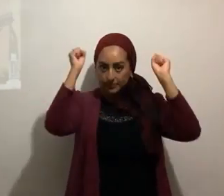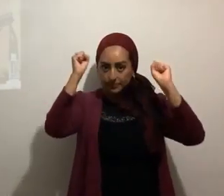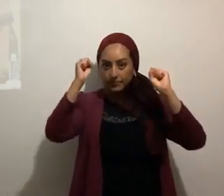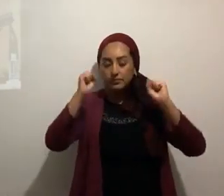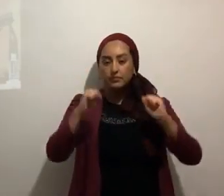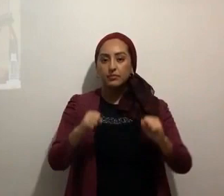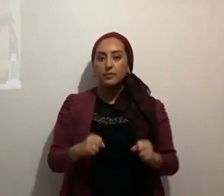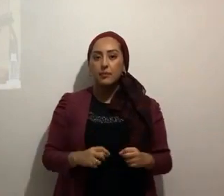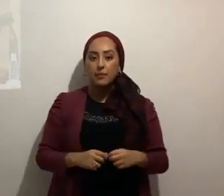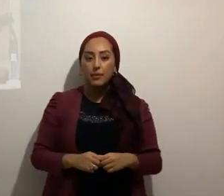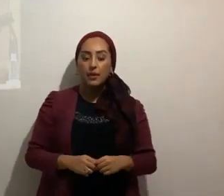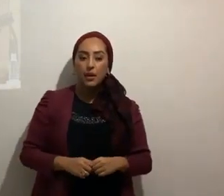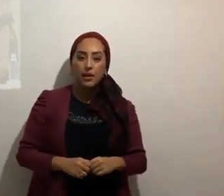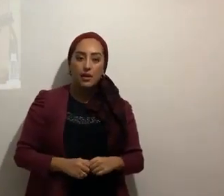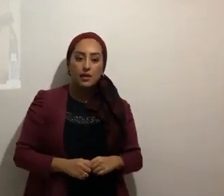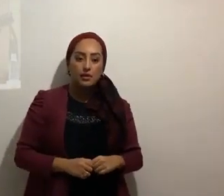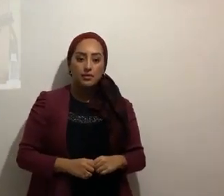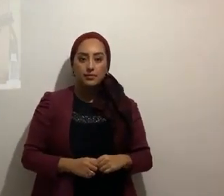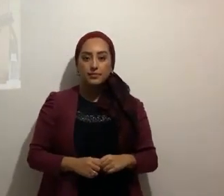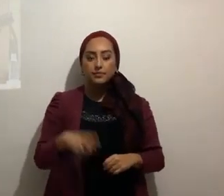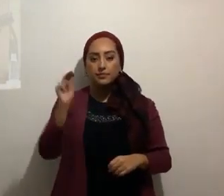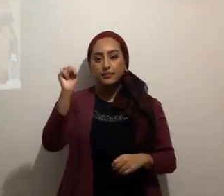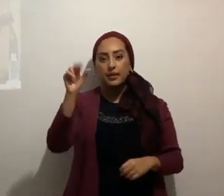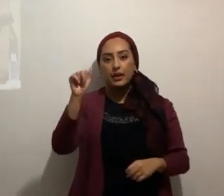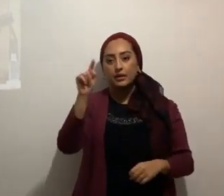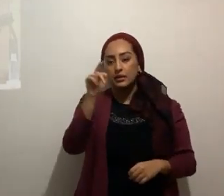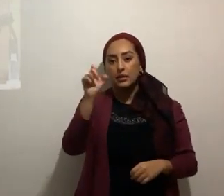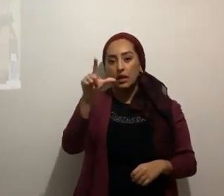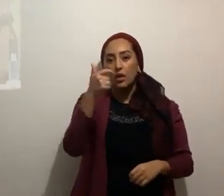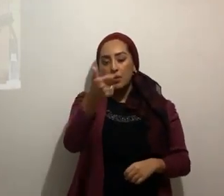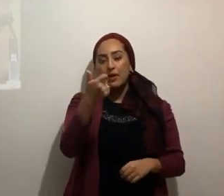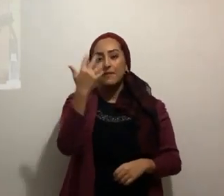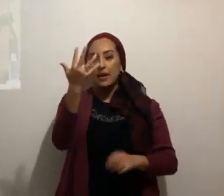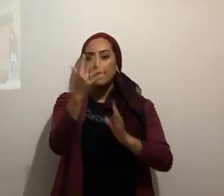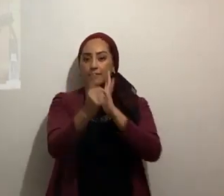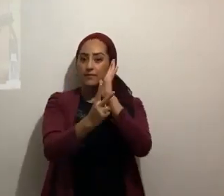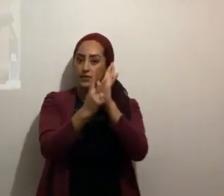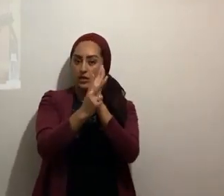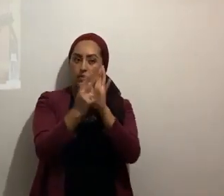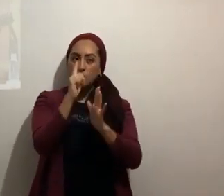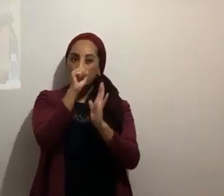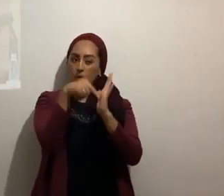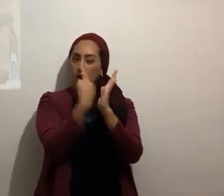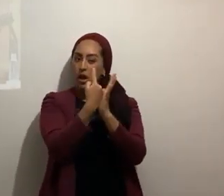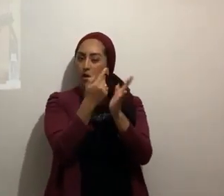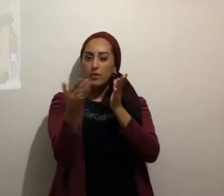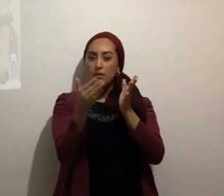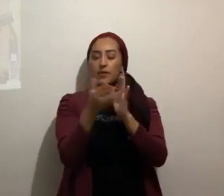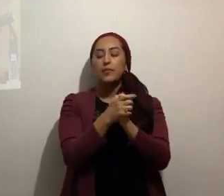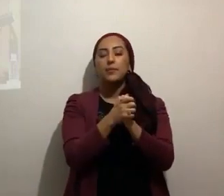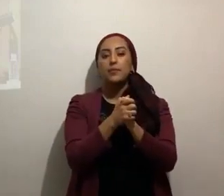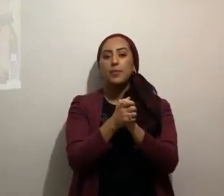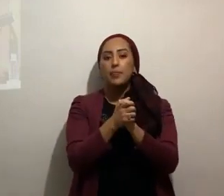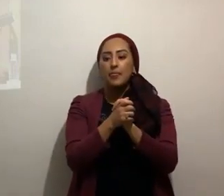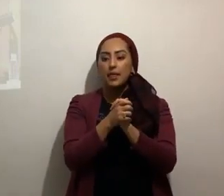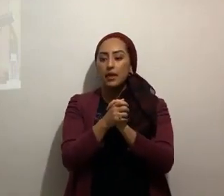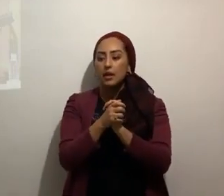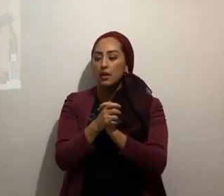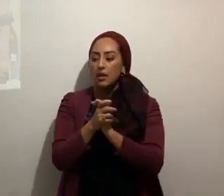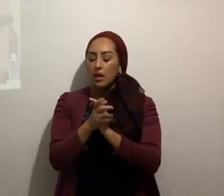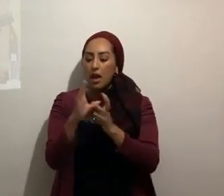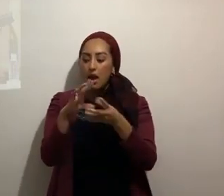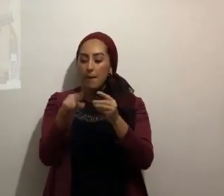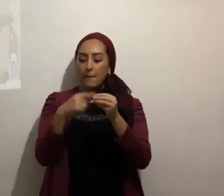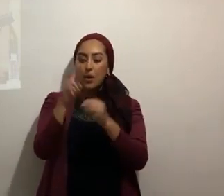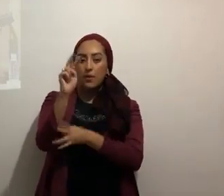no como te enseñaron en el cristianismo. Busca 5 videos, cada uno de ellos dura 1 hora y pico, 1 hora y tanto,